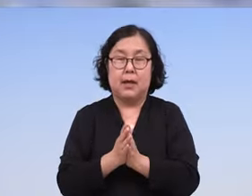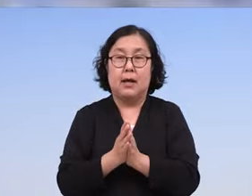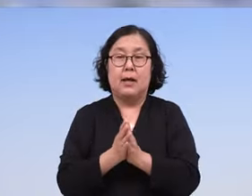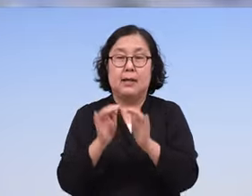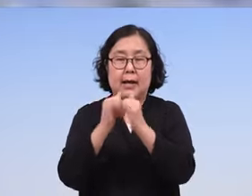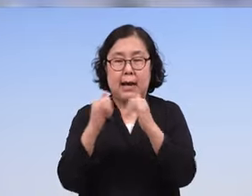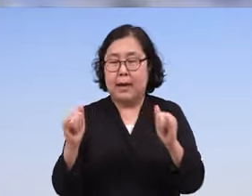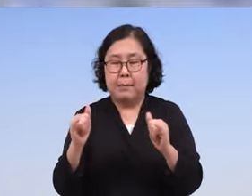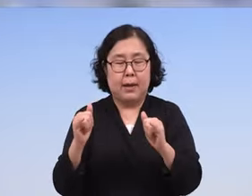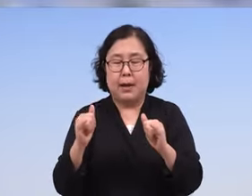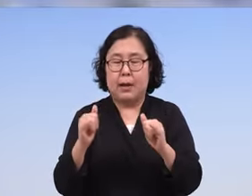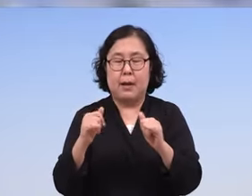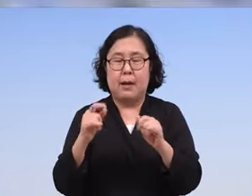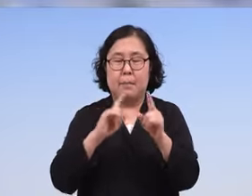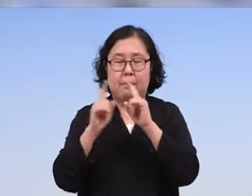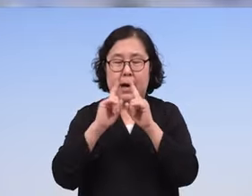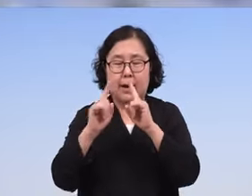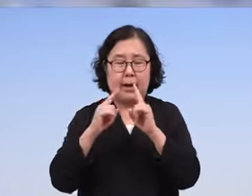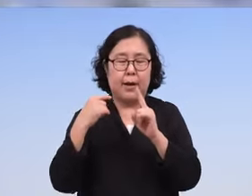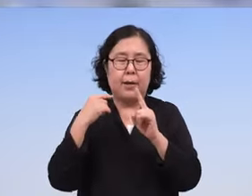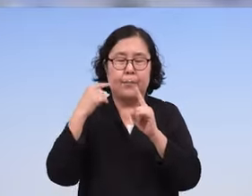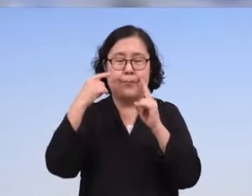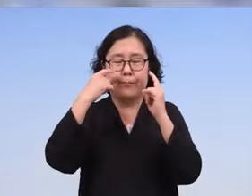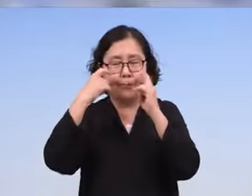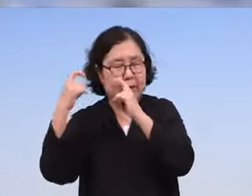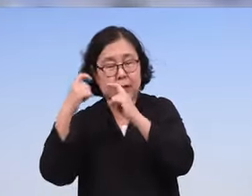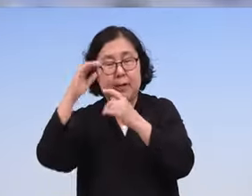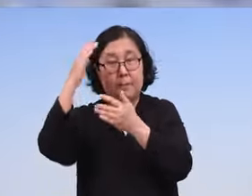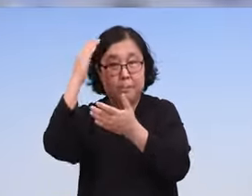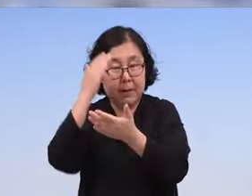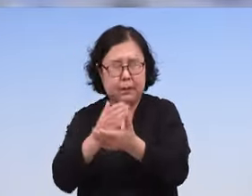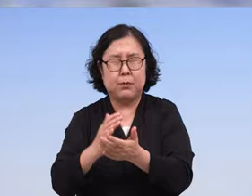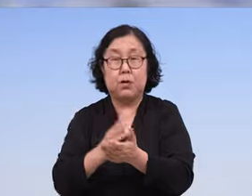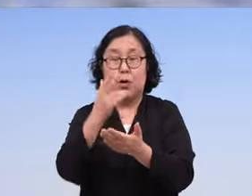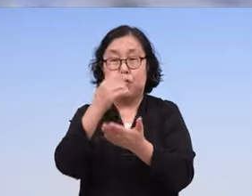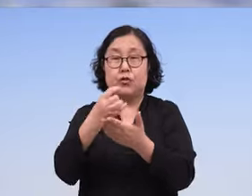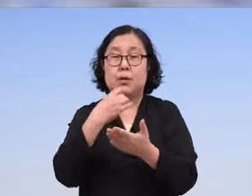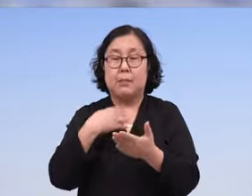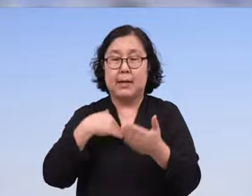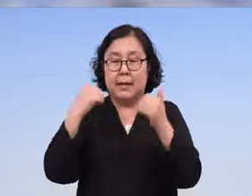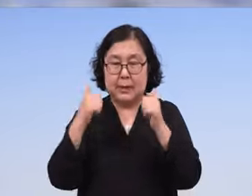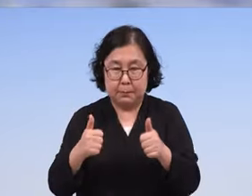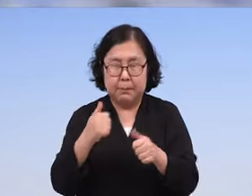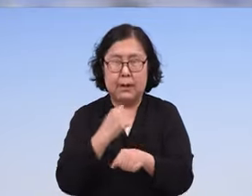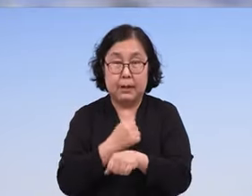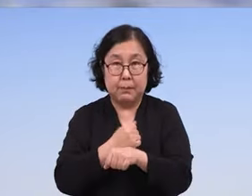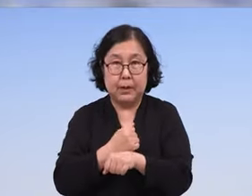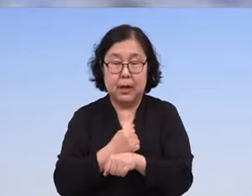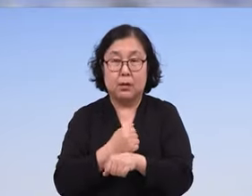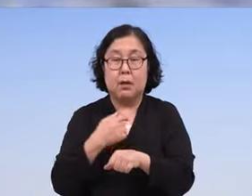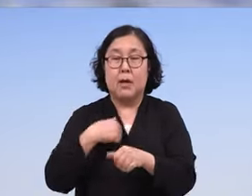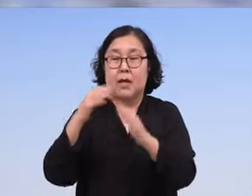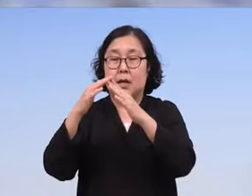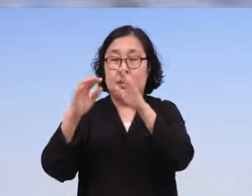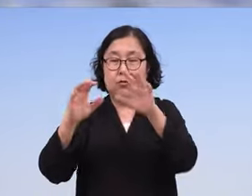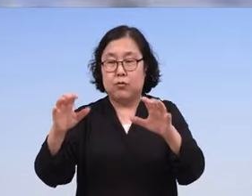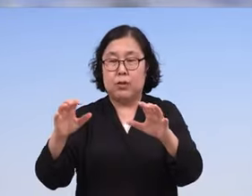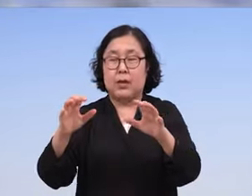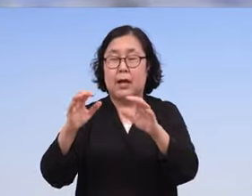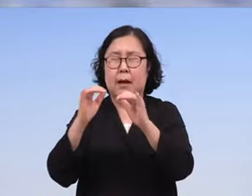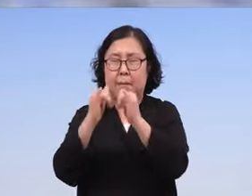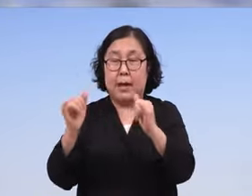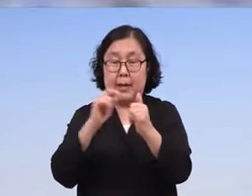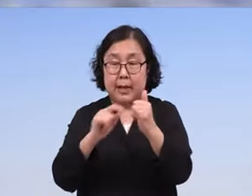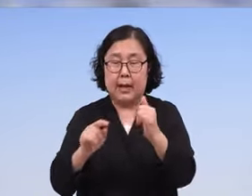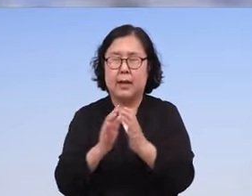말고 위축되지도 마십시오. 주님만 나를 평가하신다. 이웃에 대해서는 어설픈 심판자가